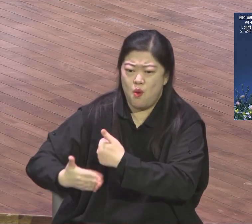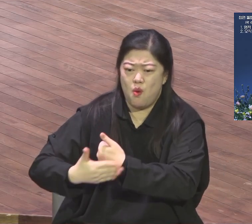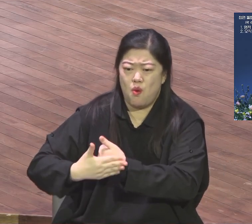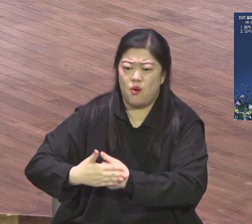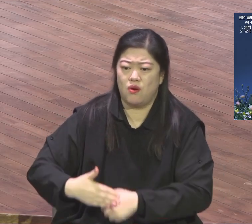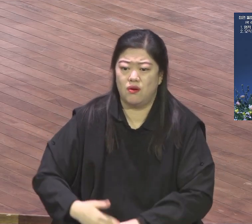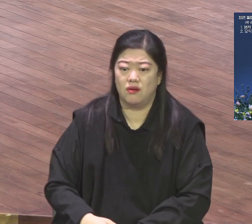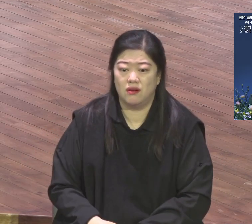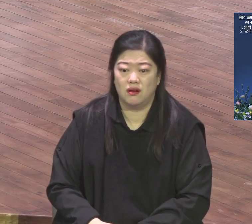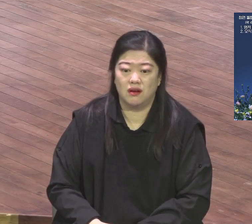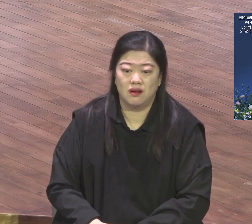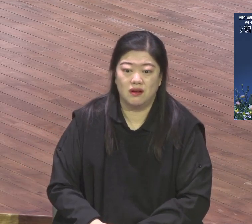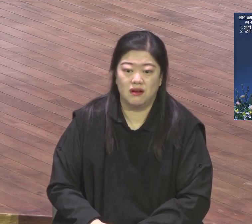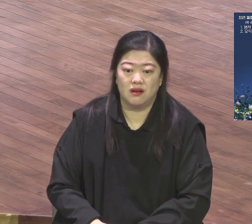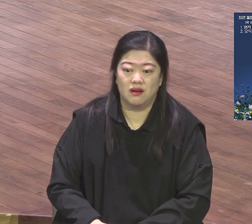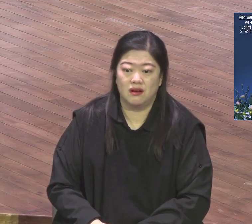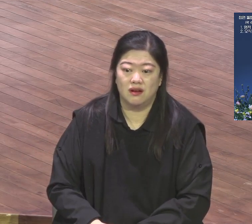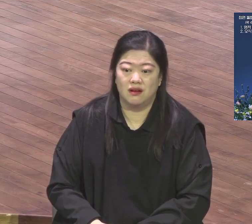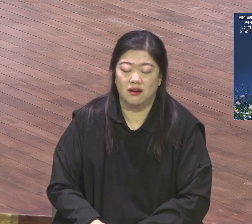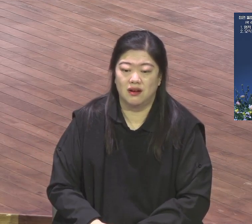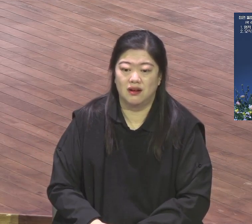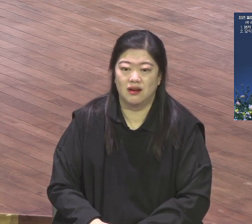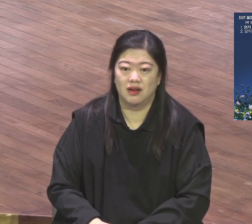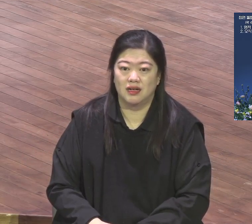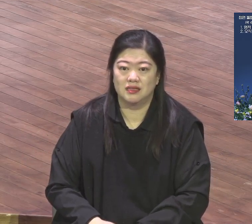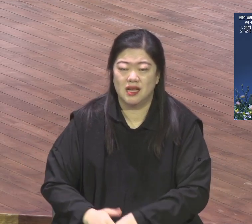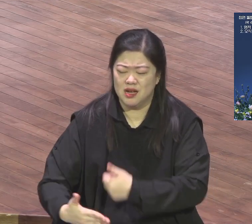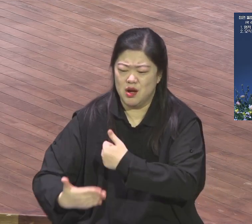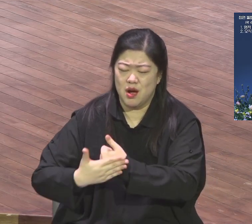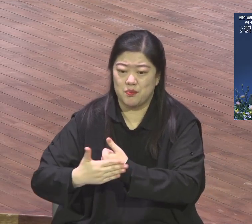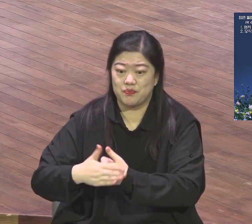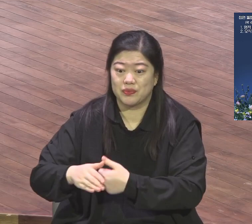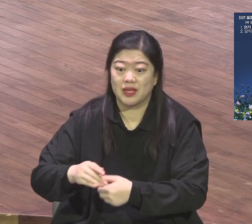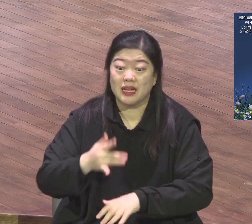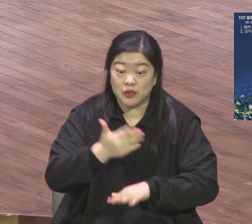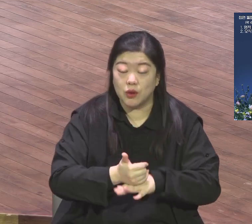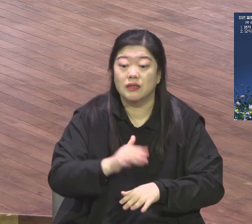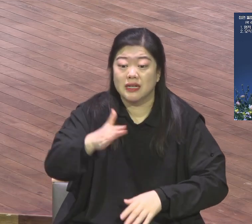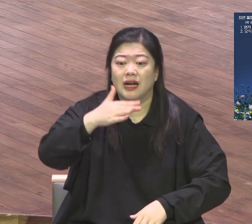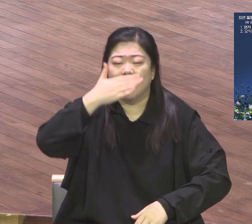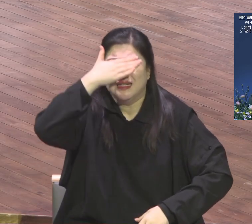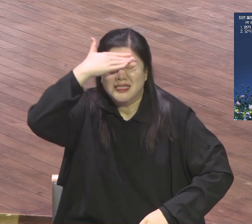그나마 다행이지요. 마지막 순간에 그래도 예수님 찾았다.